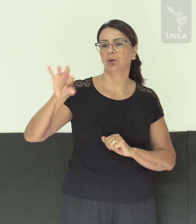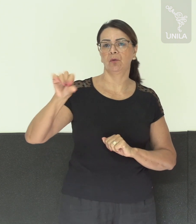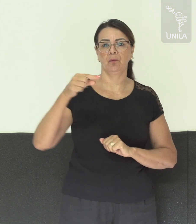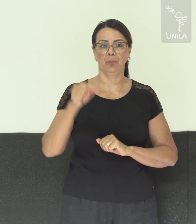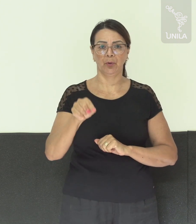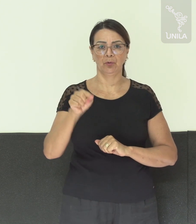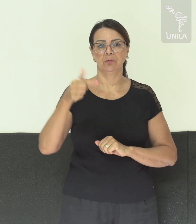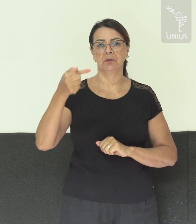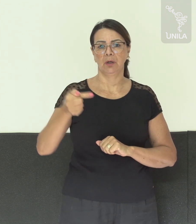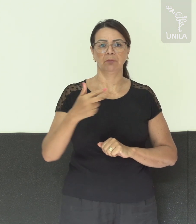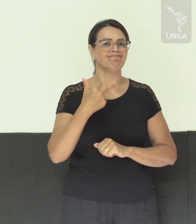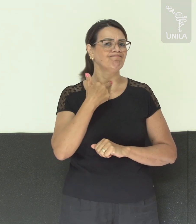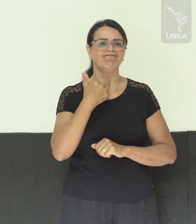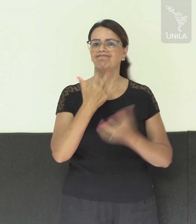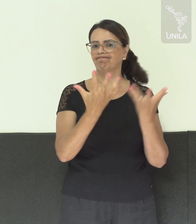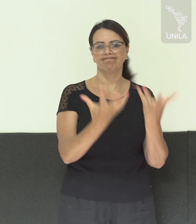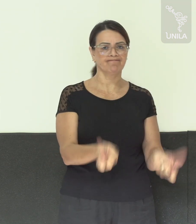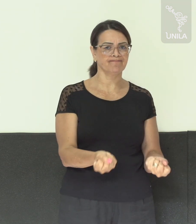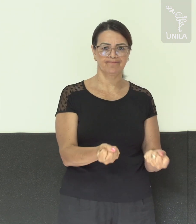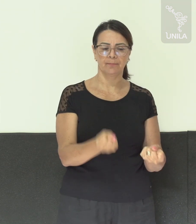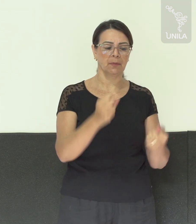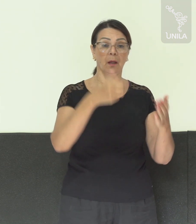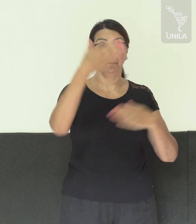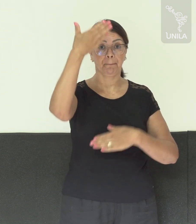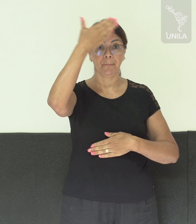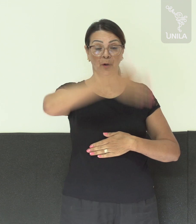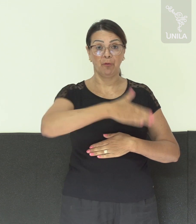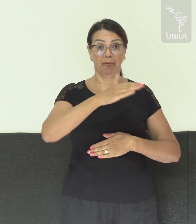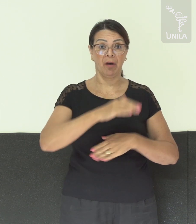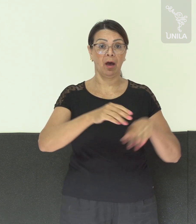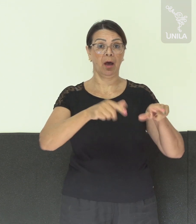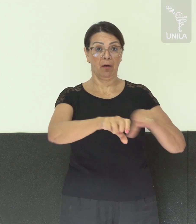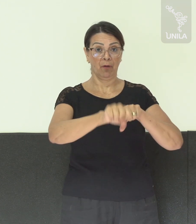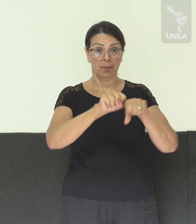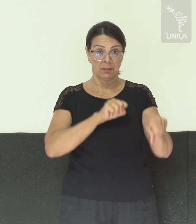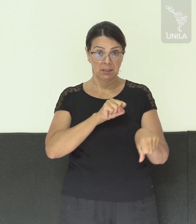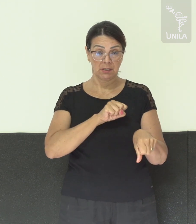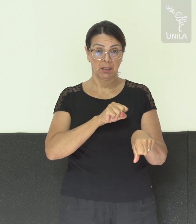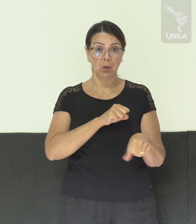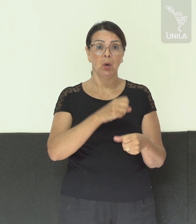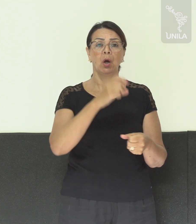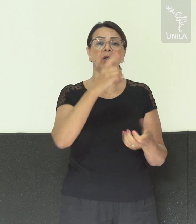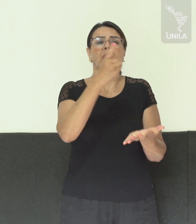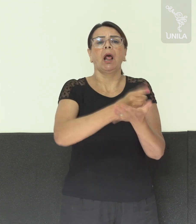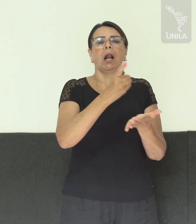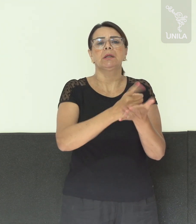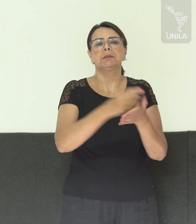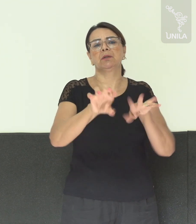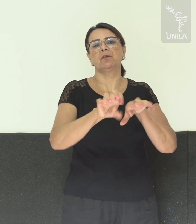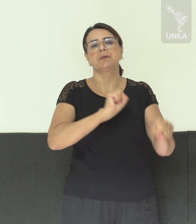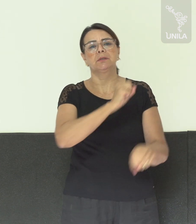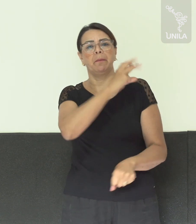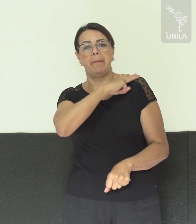9.7. Não serão aceitos, para fins de comprovação do nível de escolaridade, declaração de conclusão de